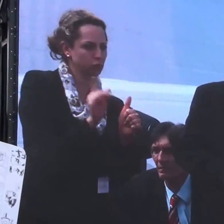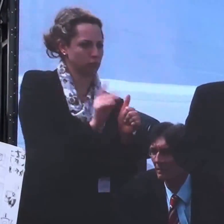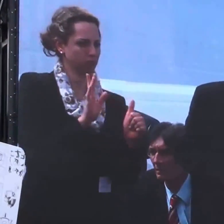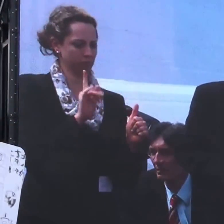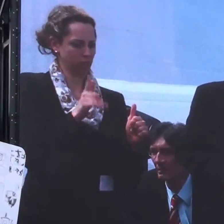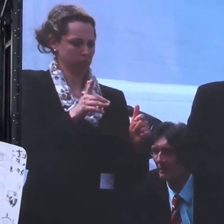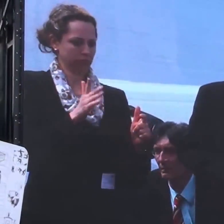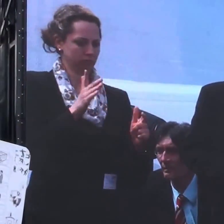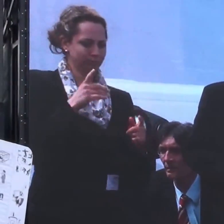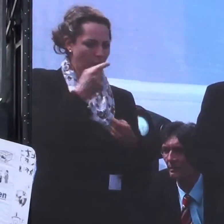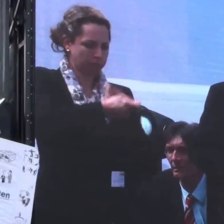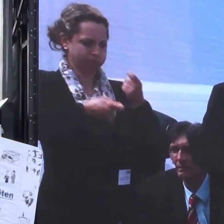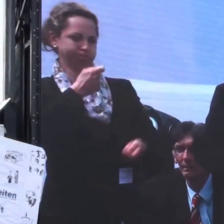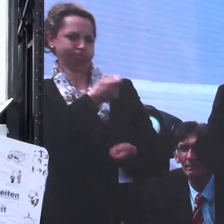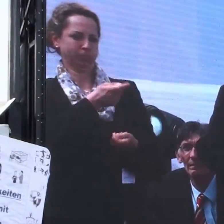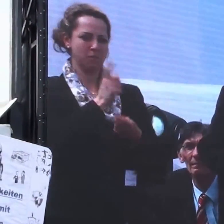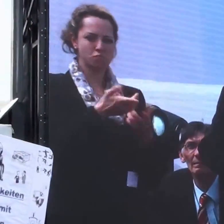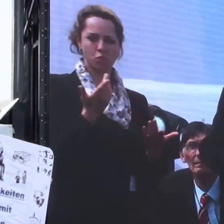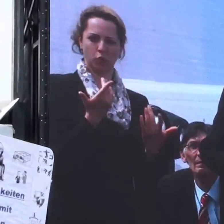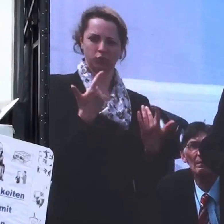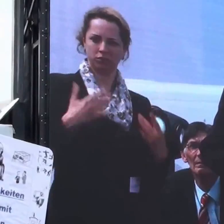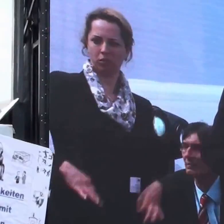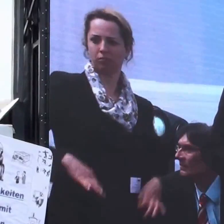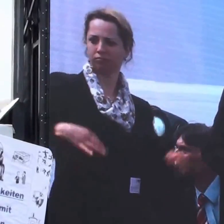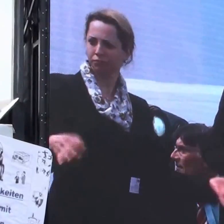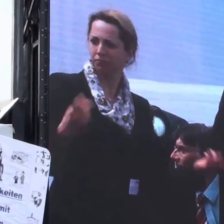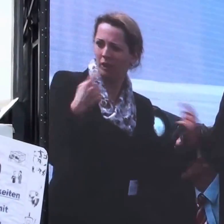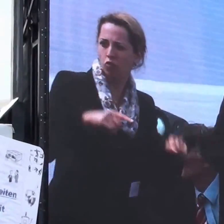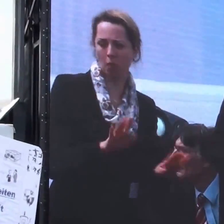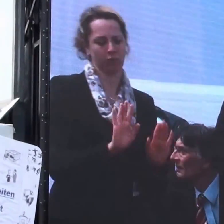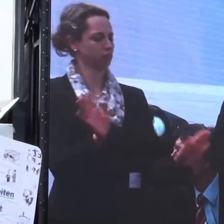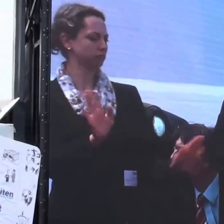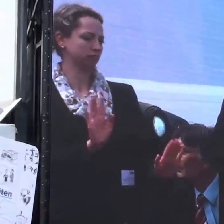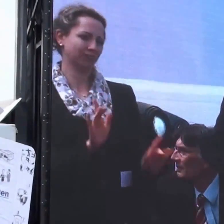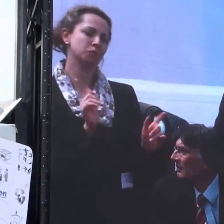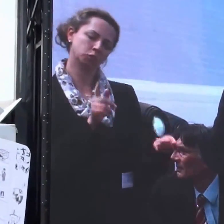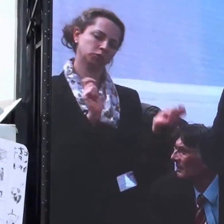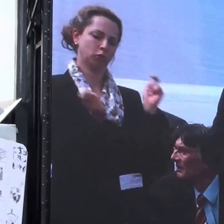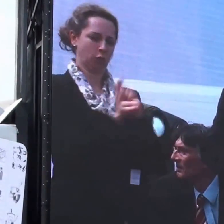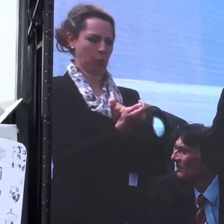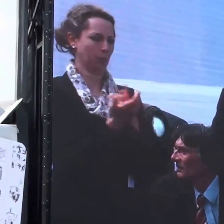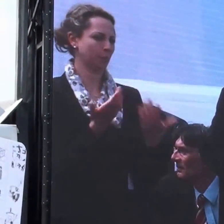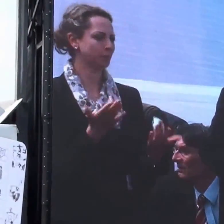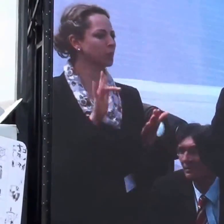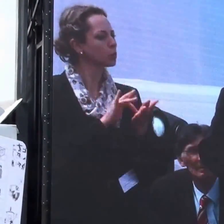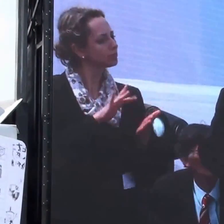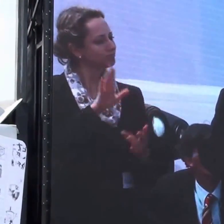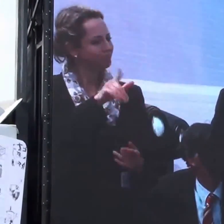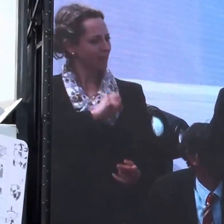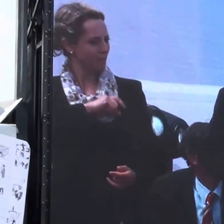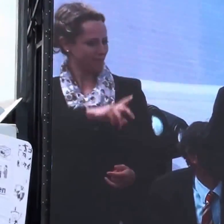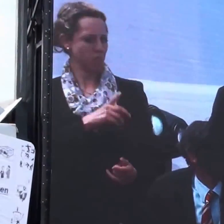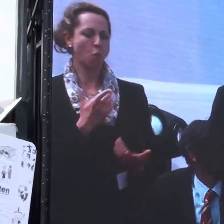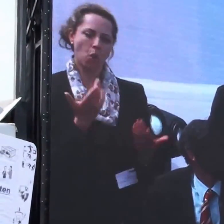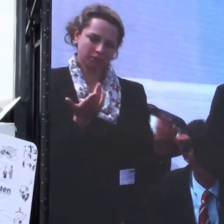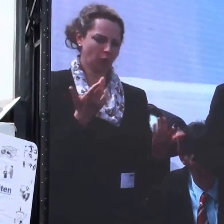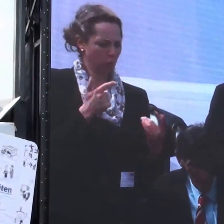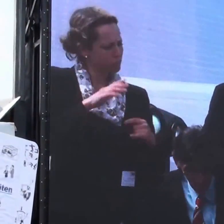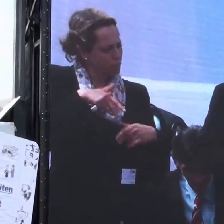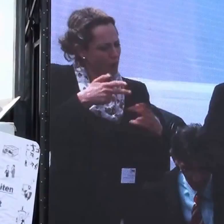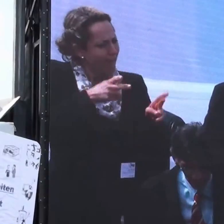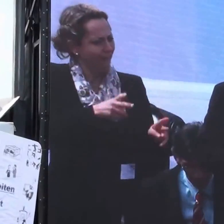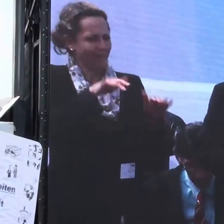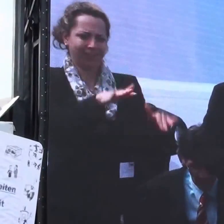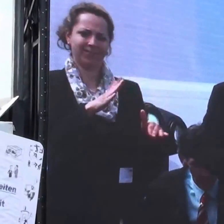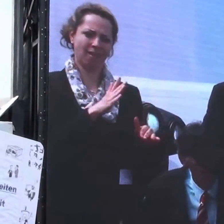der Armut kombiniert ist, weil alle Vermögenstatbestände hinterher mit berücksichtigt werden. Es gibt auch ein Recht auf Liebe, ein Recht auf Familie